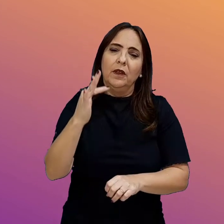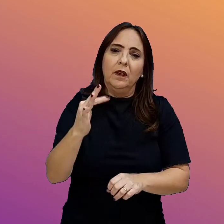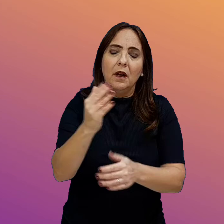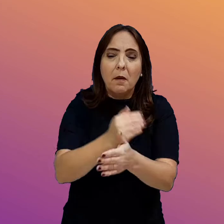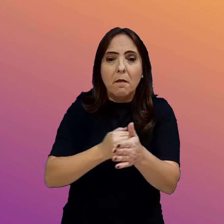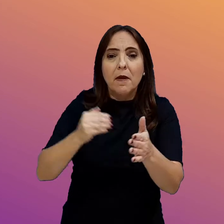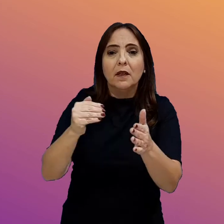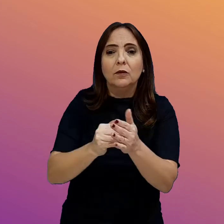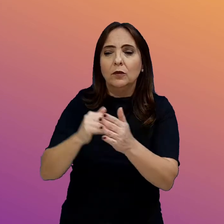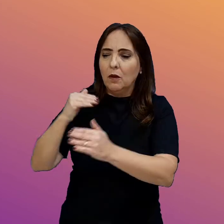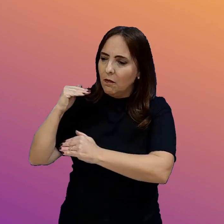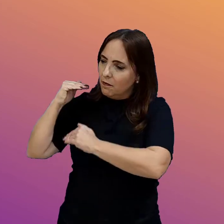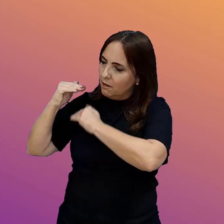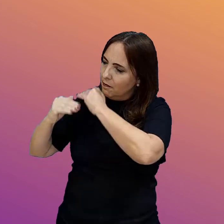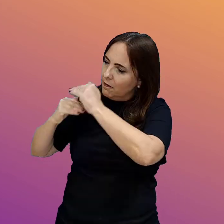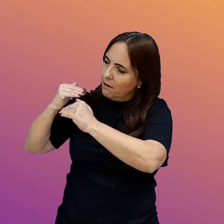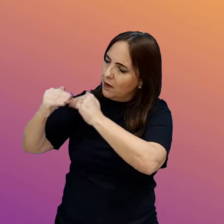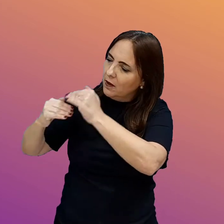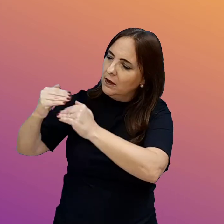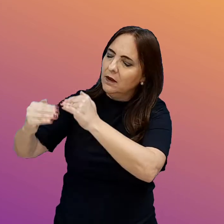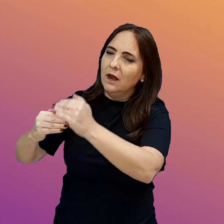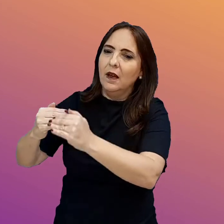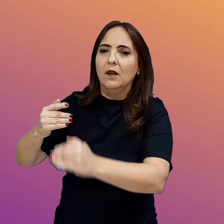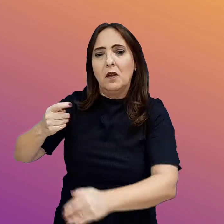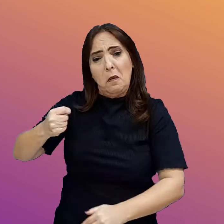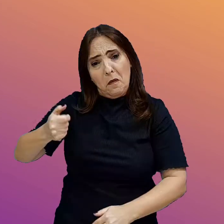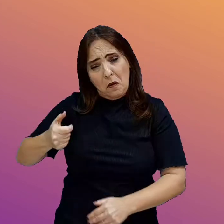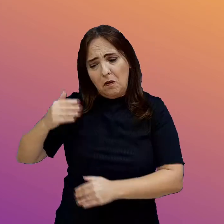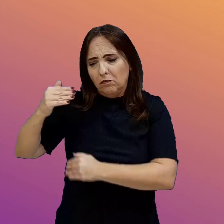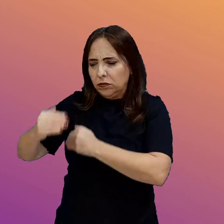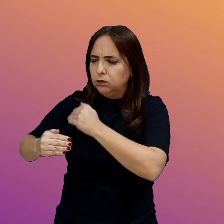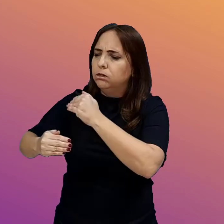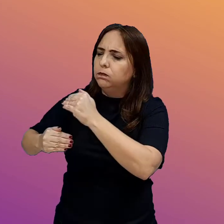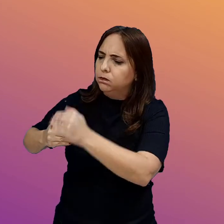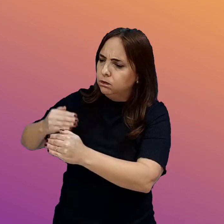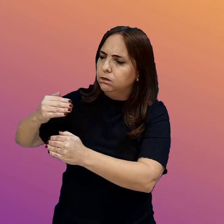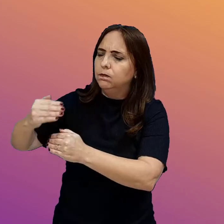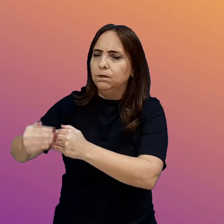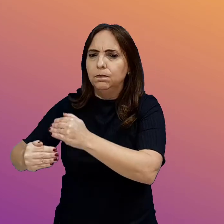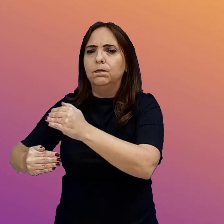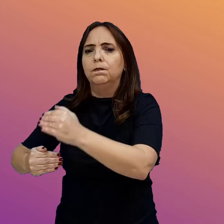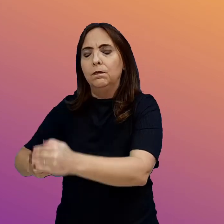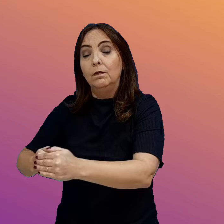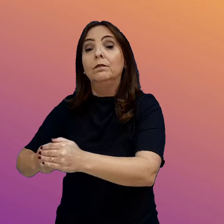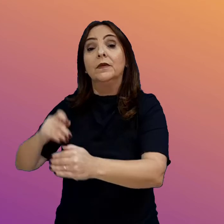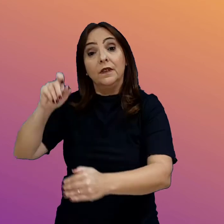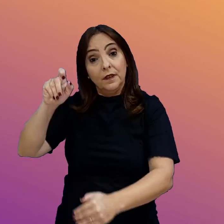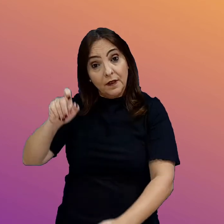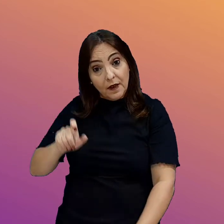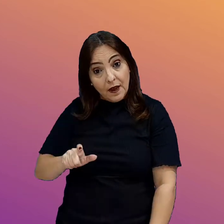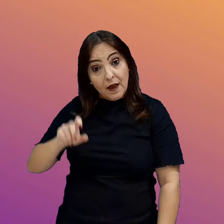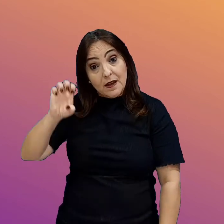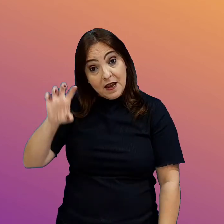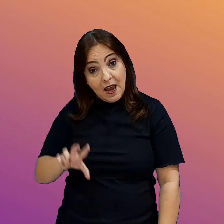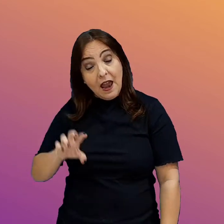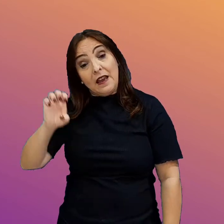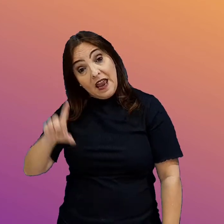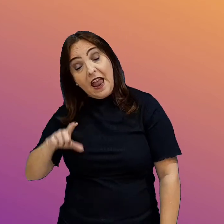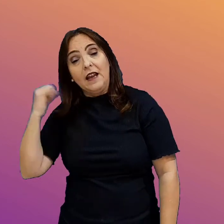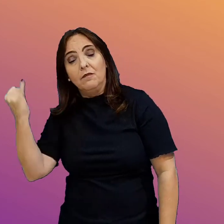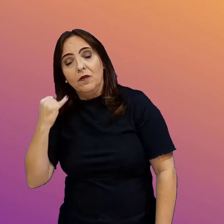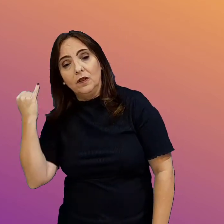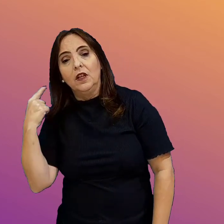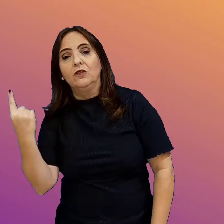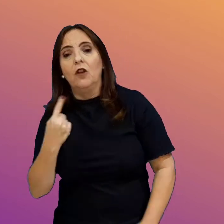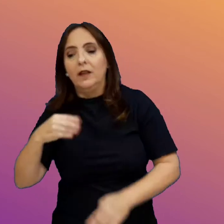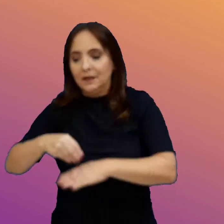processo que vai se construindo aos poucos, como a gente foi falando aqui, né? E é importante a gente